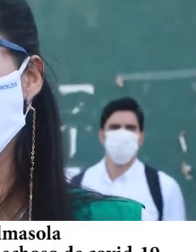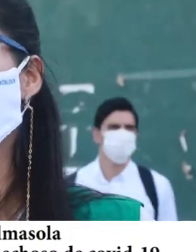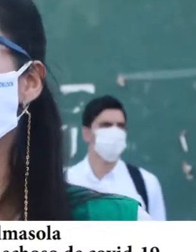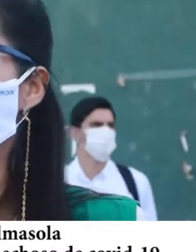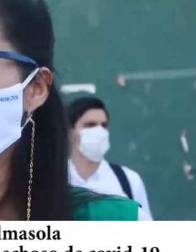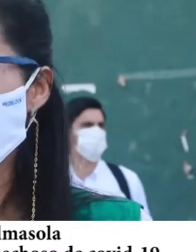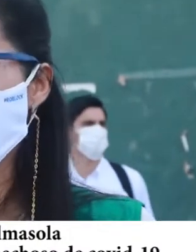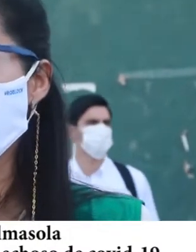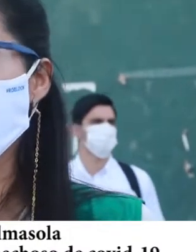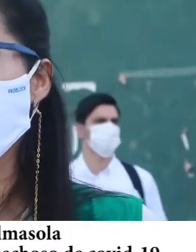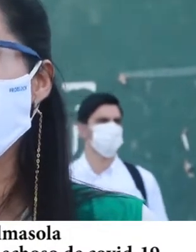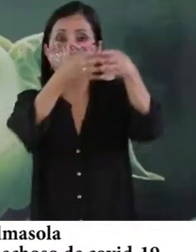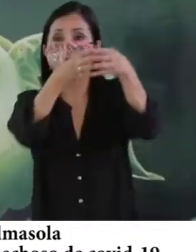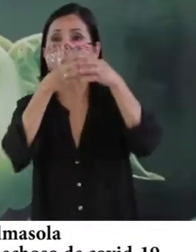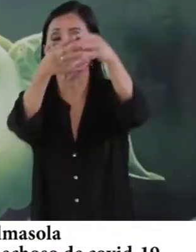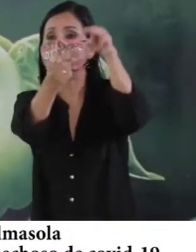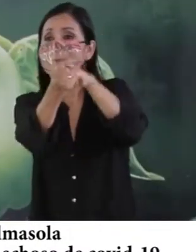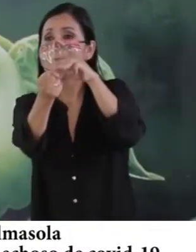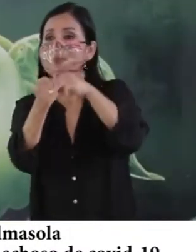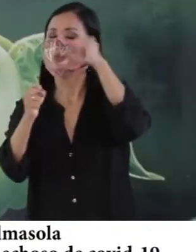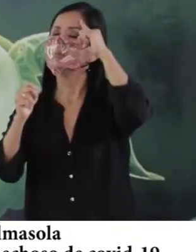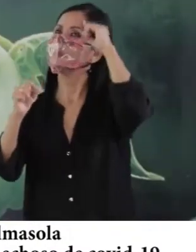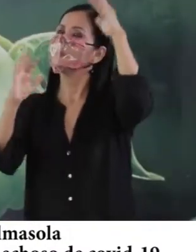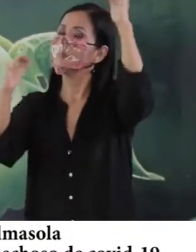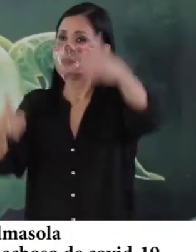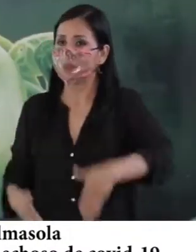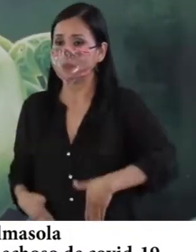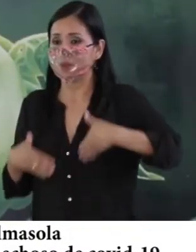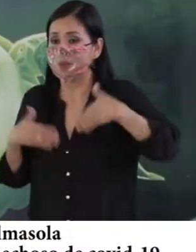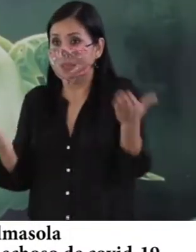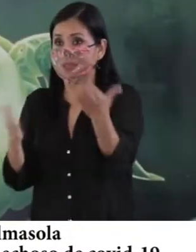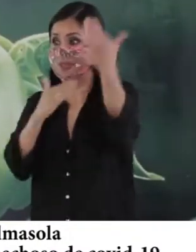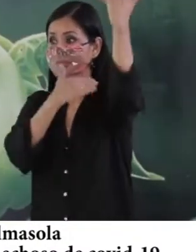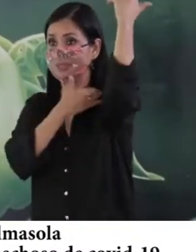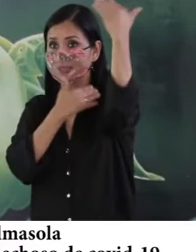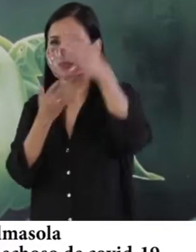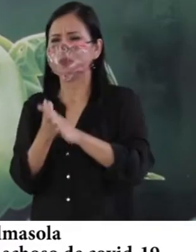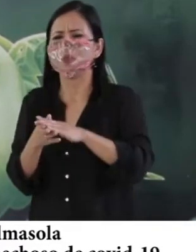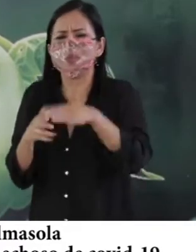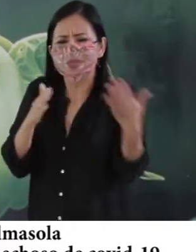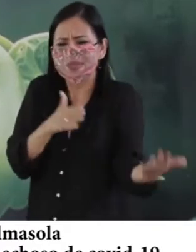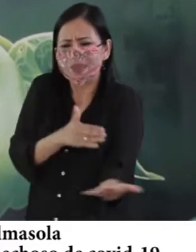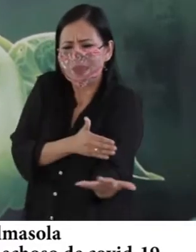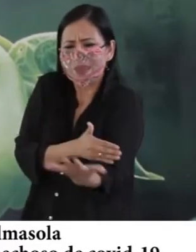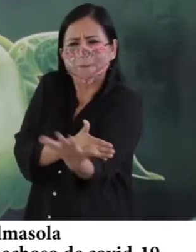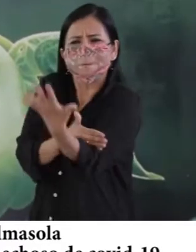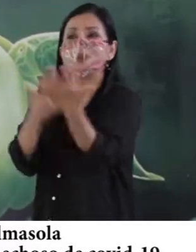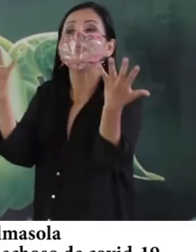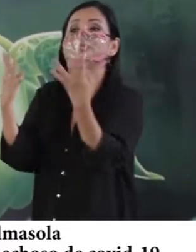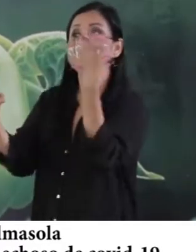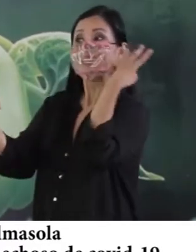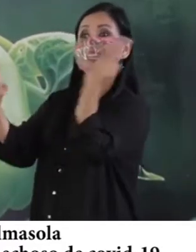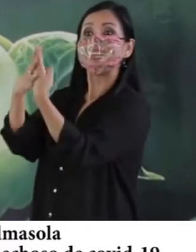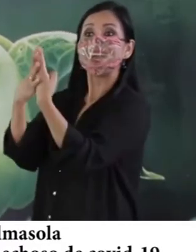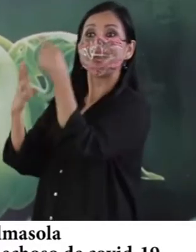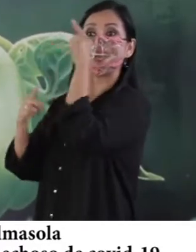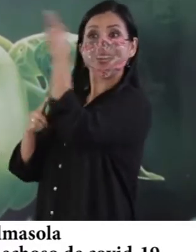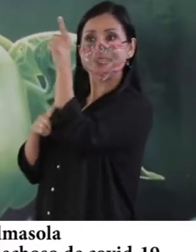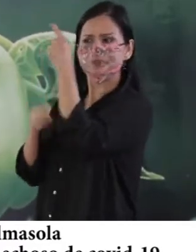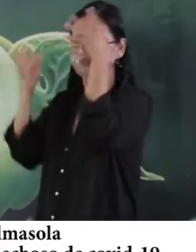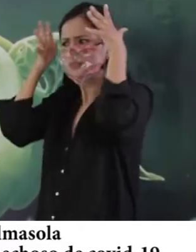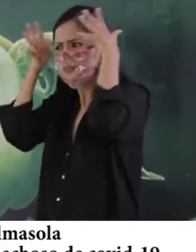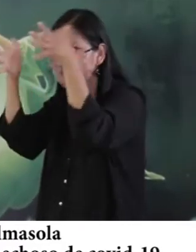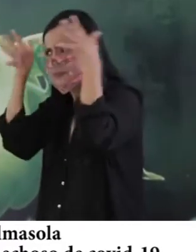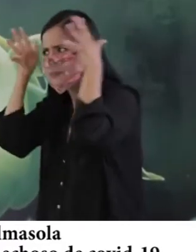las personas, a todos los internos. En la ciudad de Santa Cruz hemos entrado a primeras horas de la mañana a la cárcel de Palmasola para